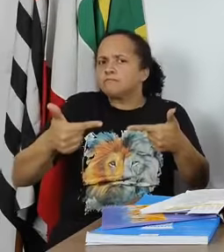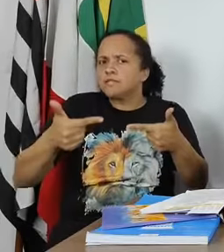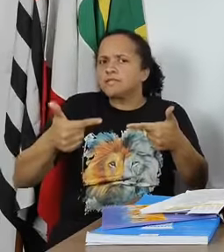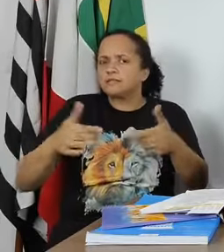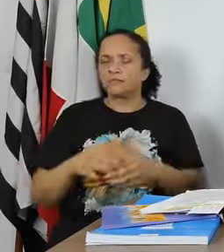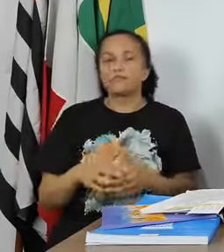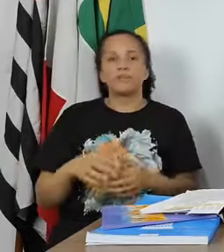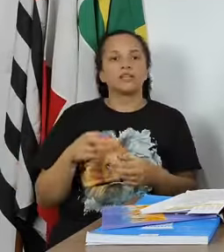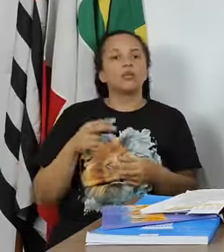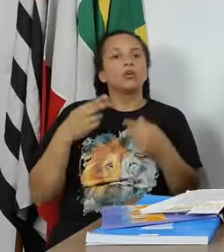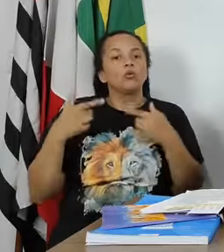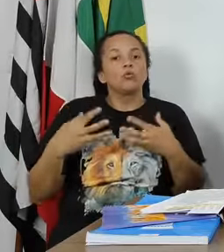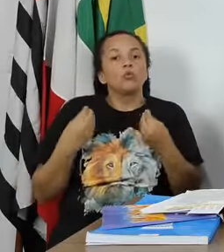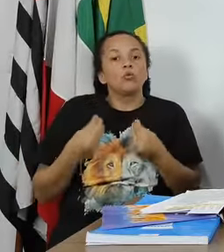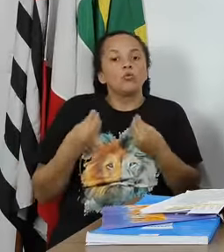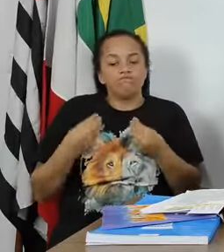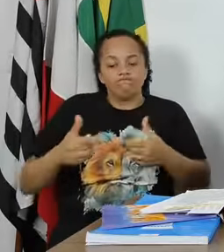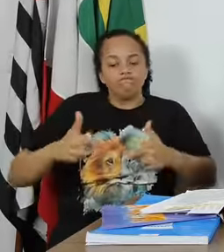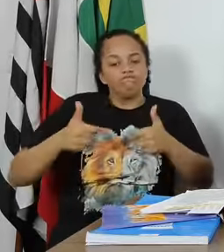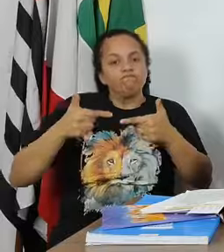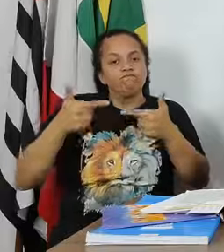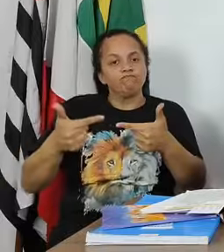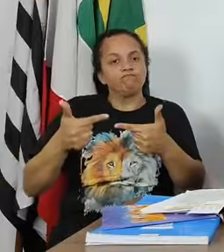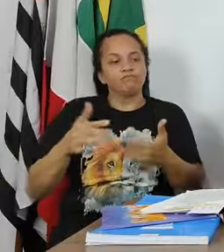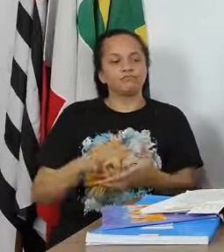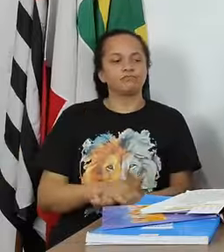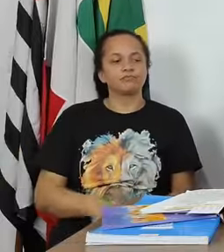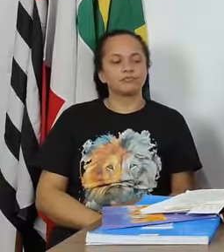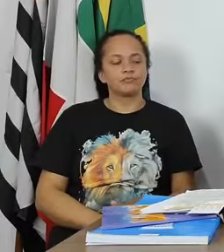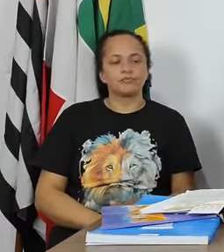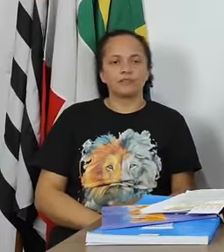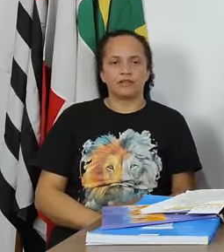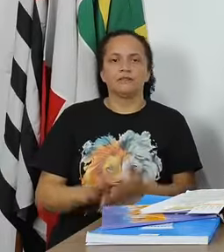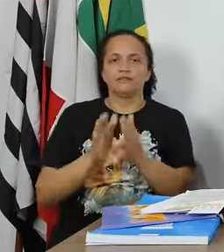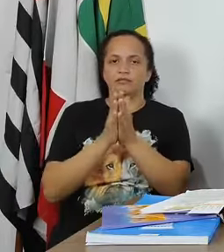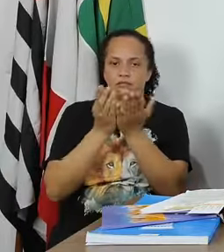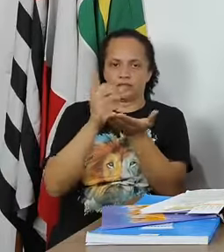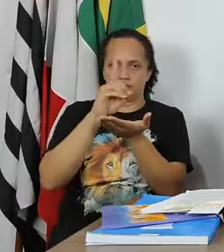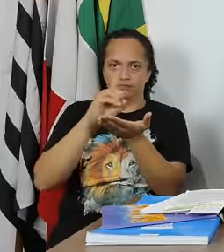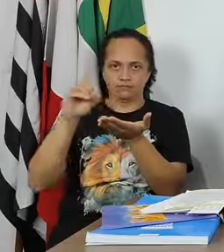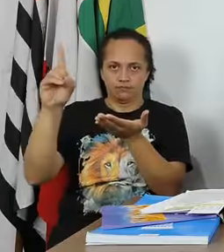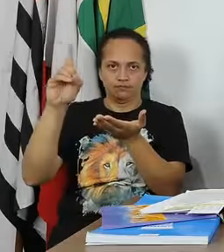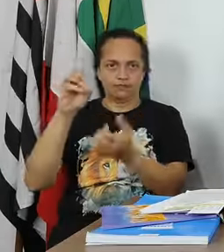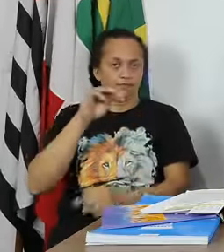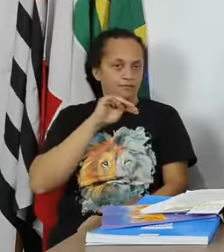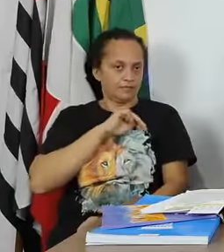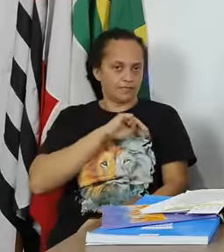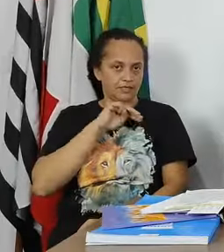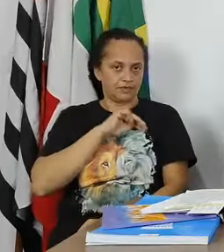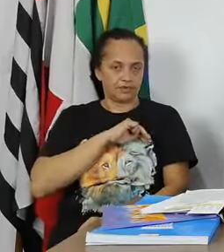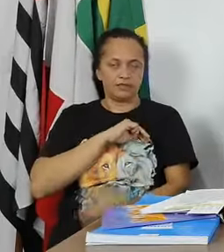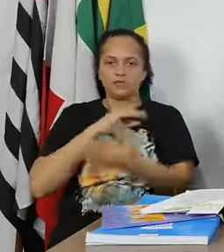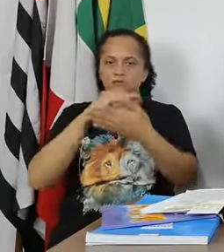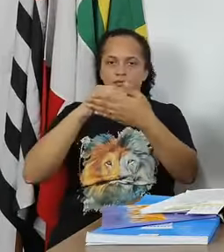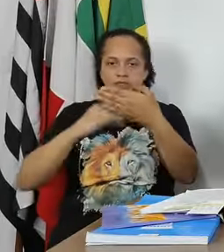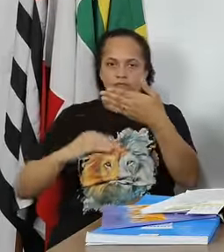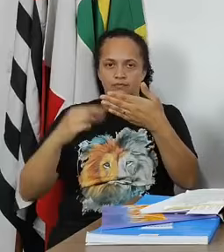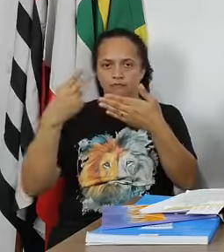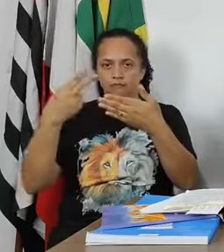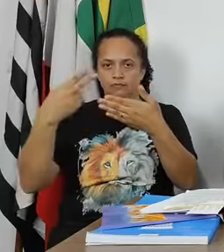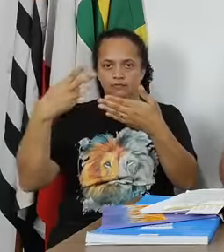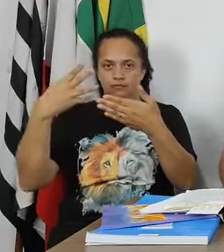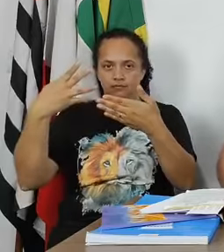como perseverar nesses momentos. Amém? Então vamos lá. Vocês podem abrir a sua Bíblia em Mateus 24. A Bíblia diz